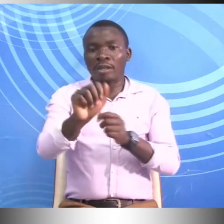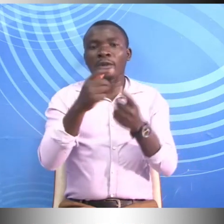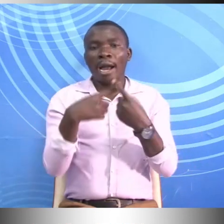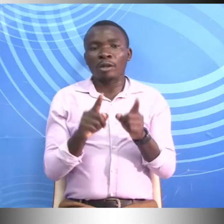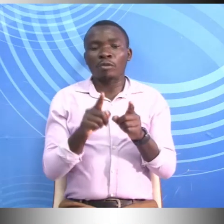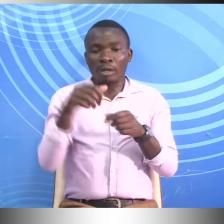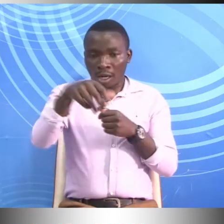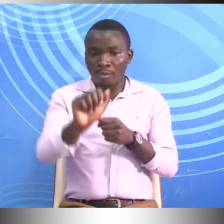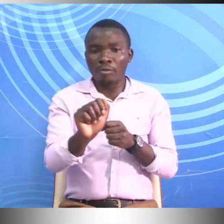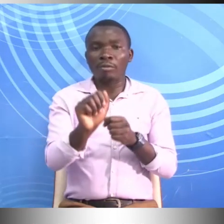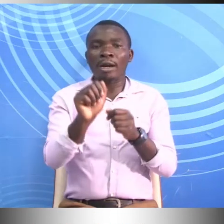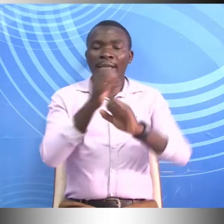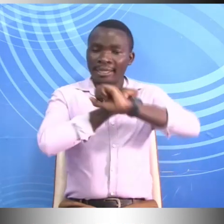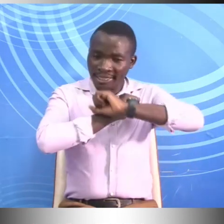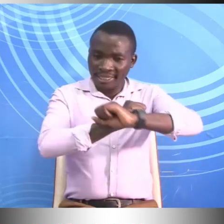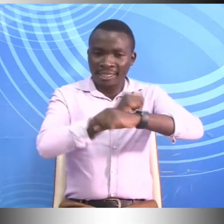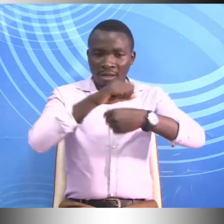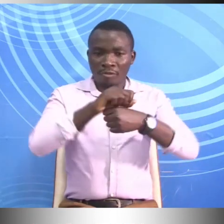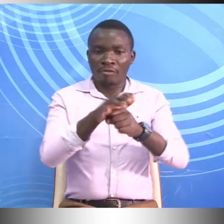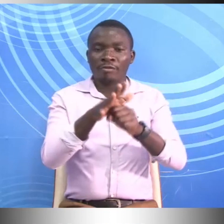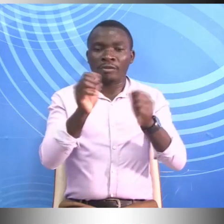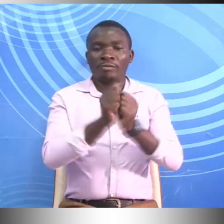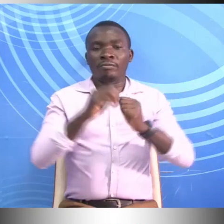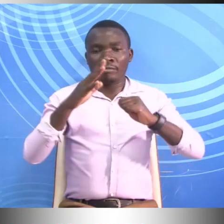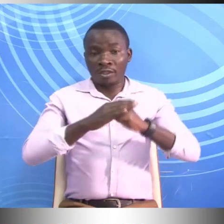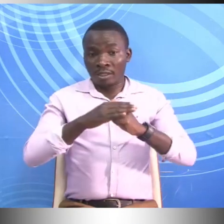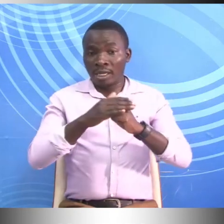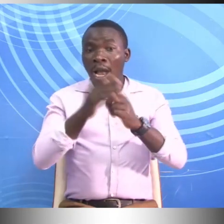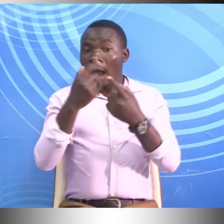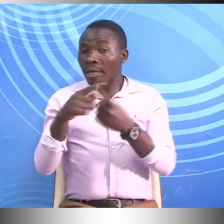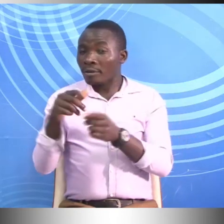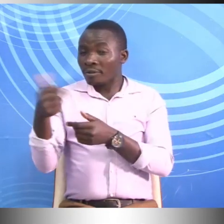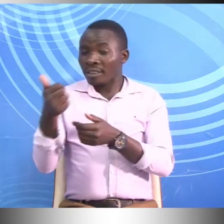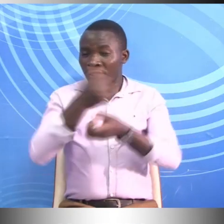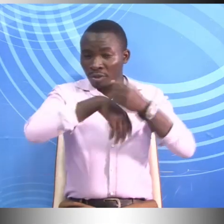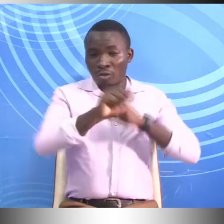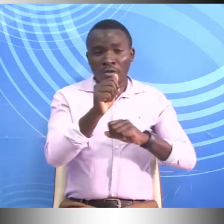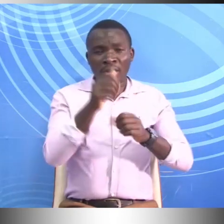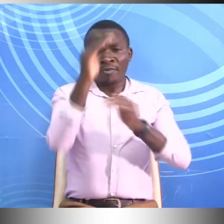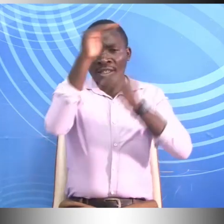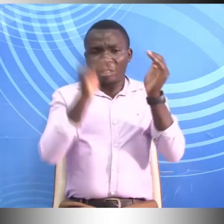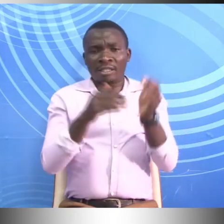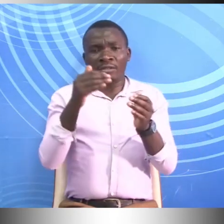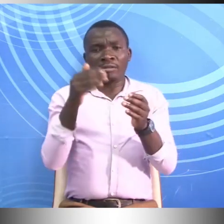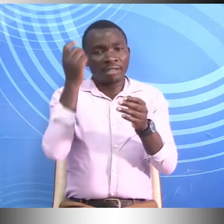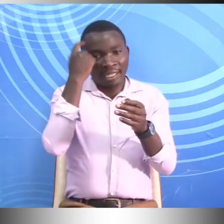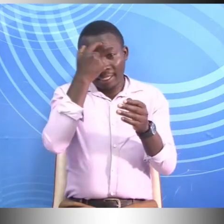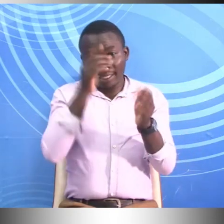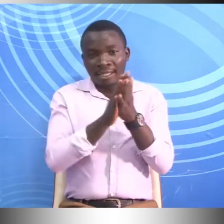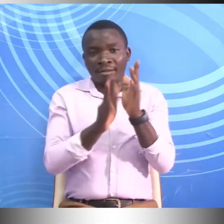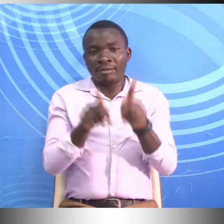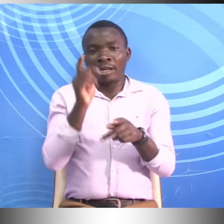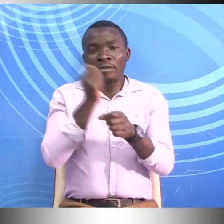nabo bakaba birinze COVID-19. Naho ku bikorwa by'inzego za leta n'abikorera, ibyo